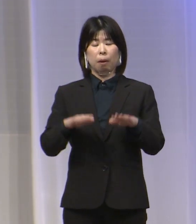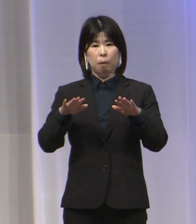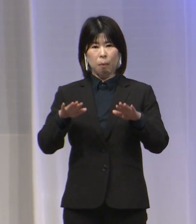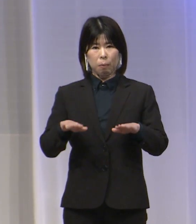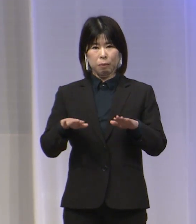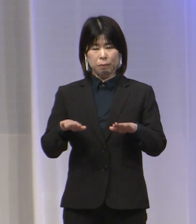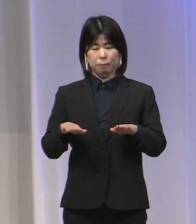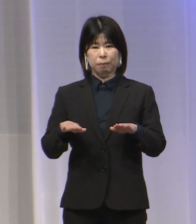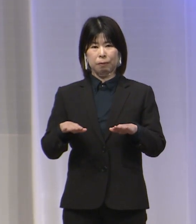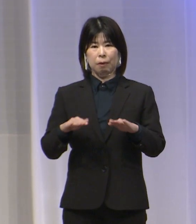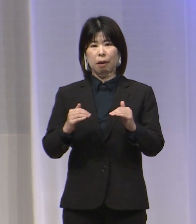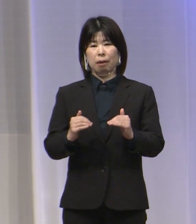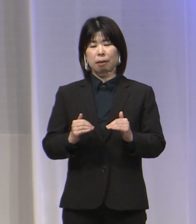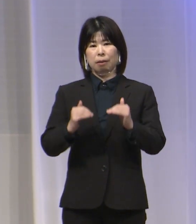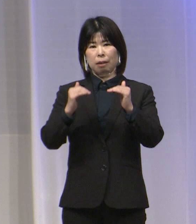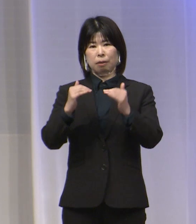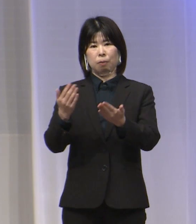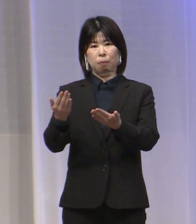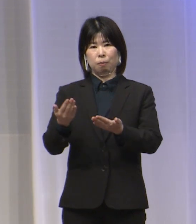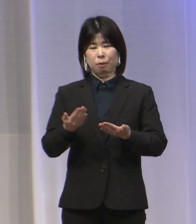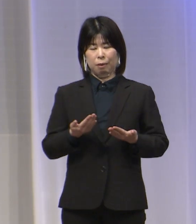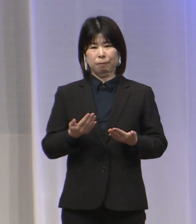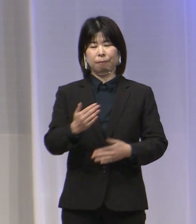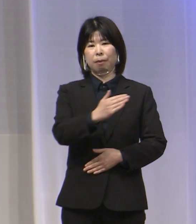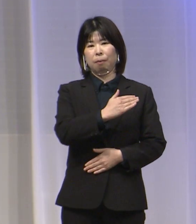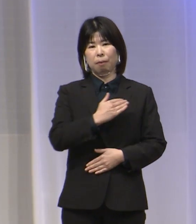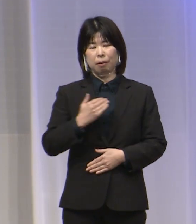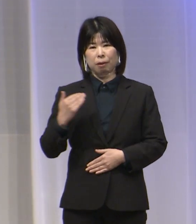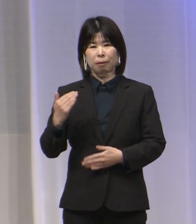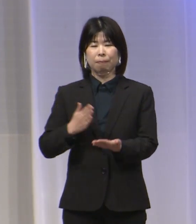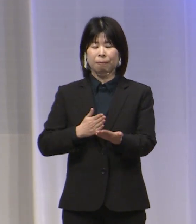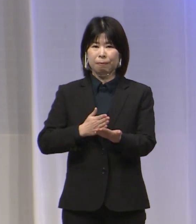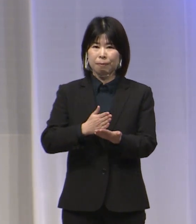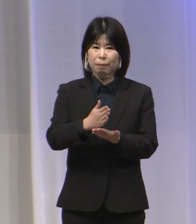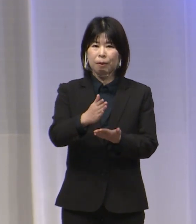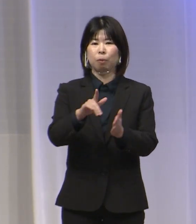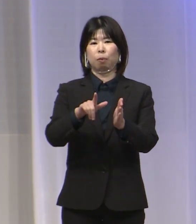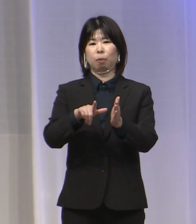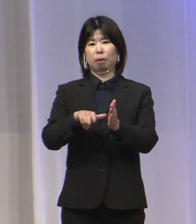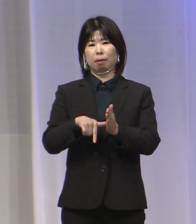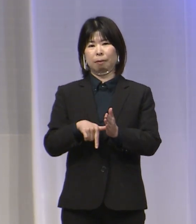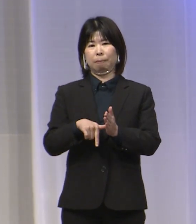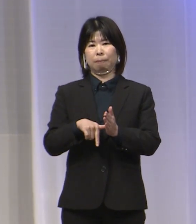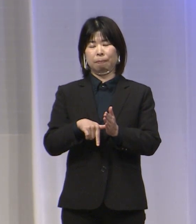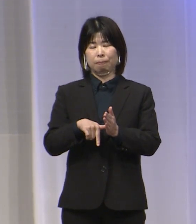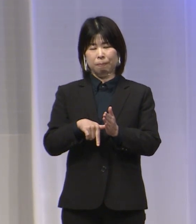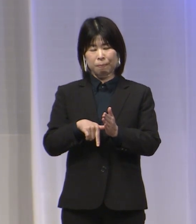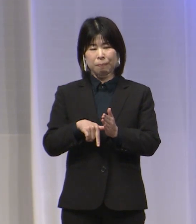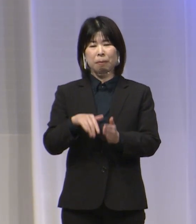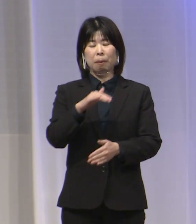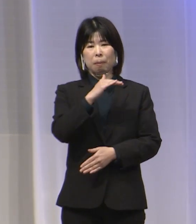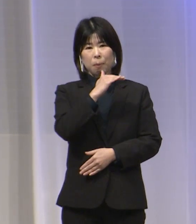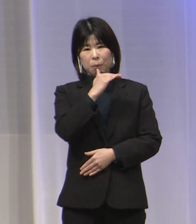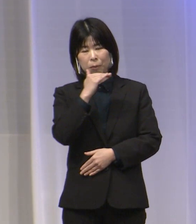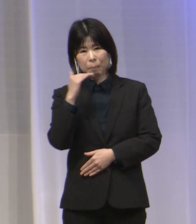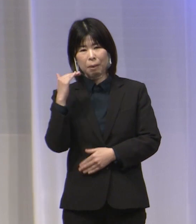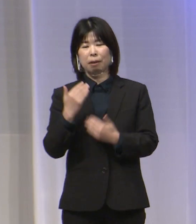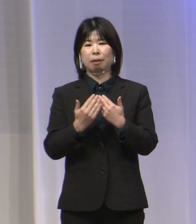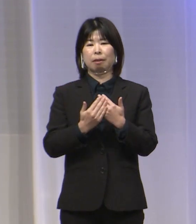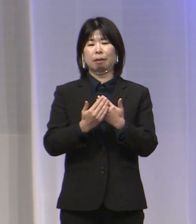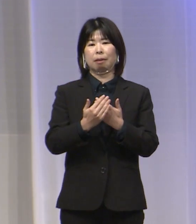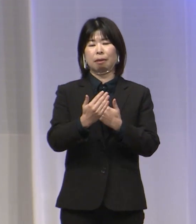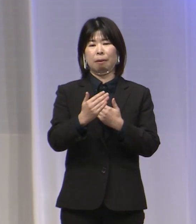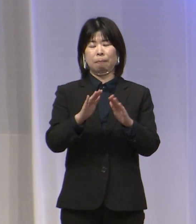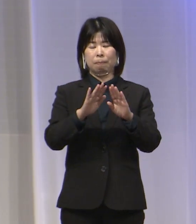本日は成人を迎える私たちの門出にあたりこのように盛大な式典を